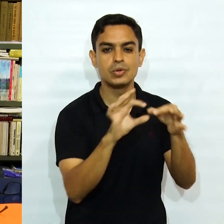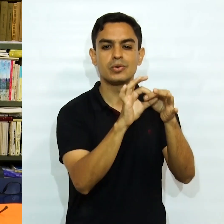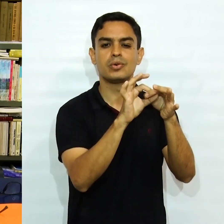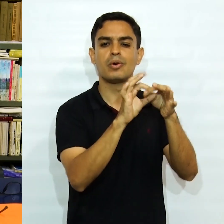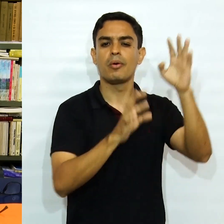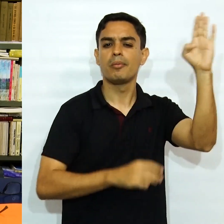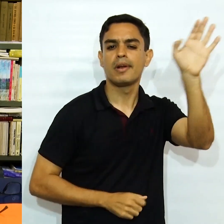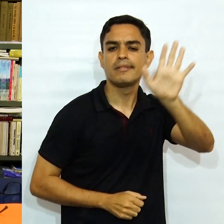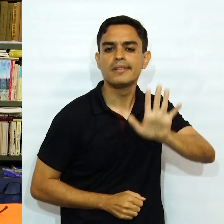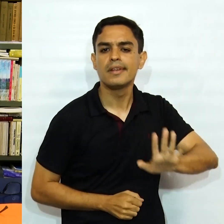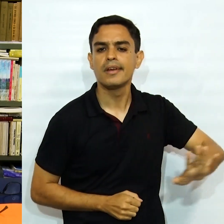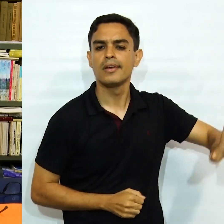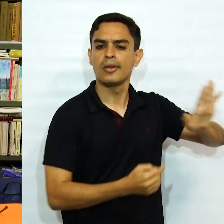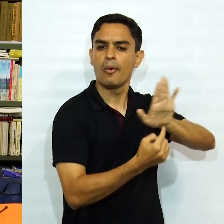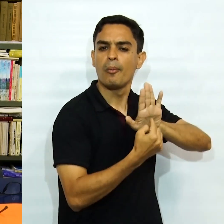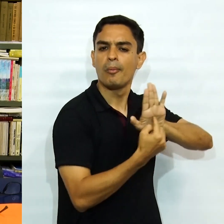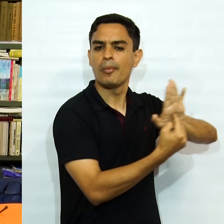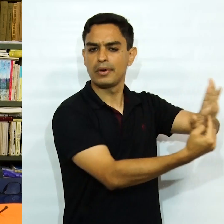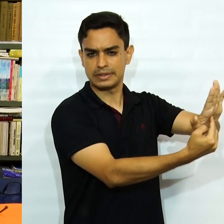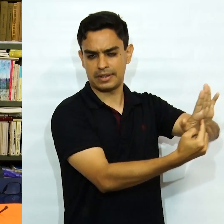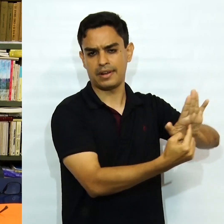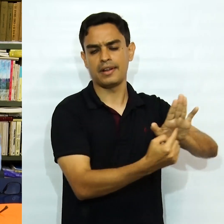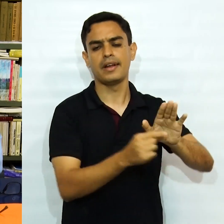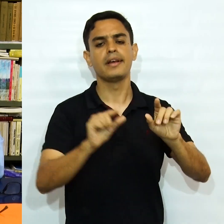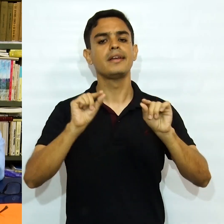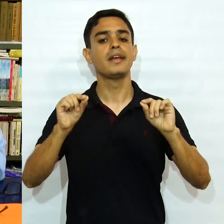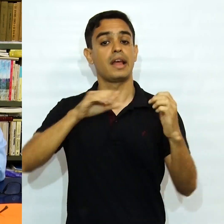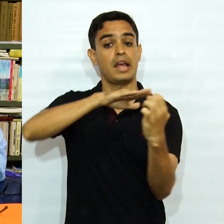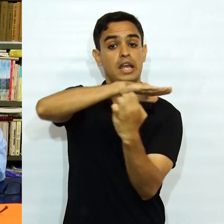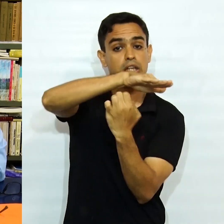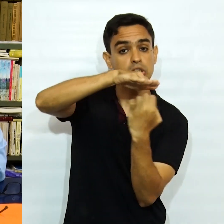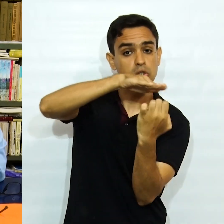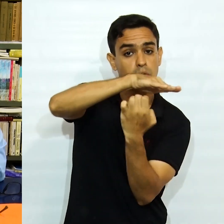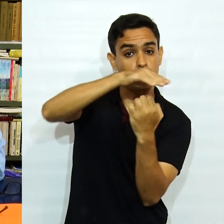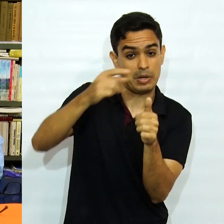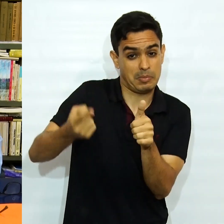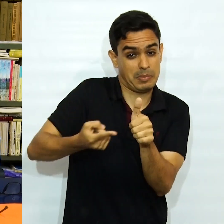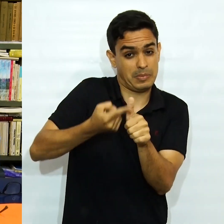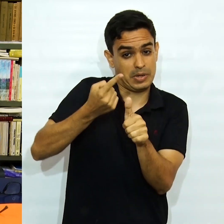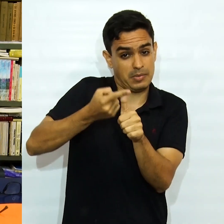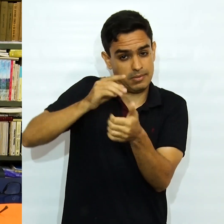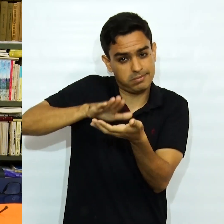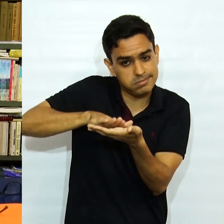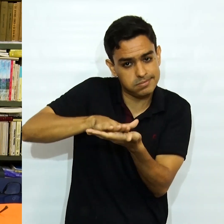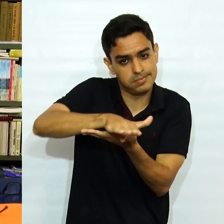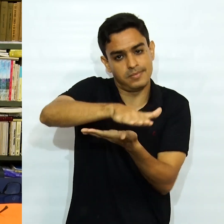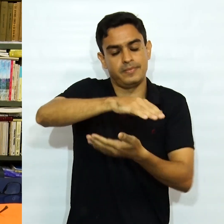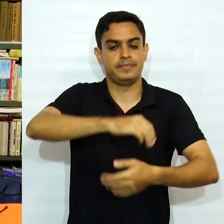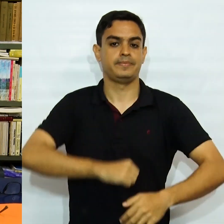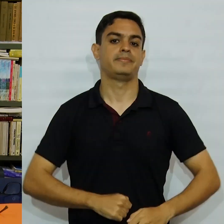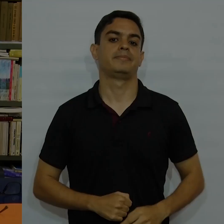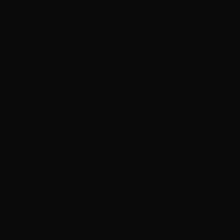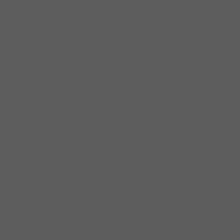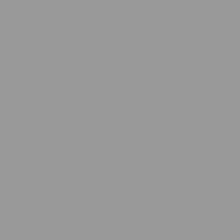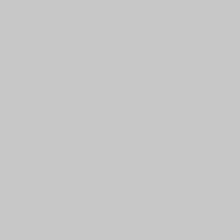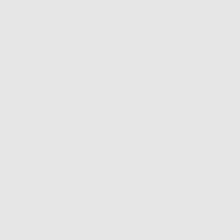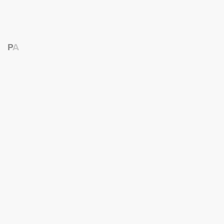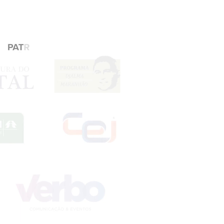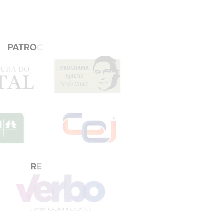através com o lançamento pela Editora no ar do Brasil da edição de sua história